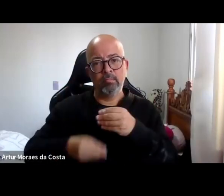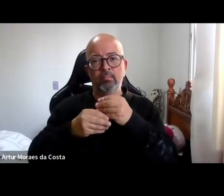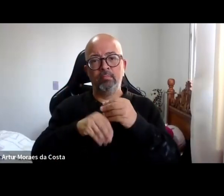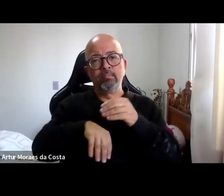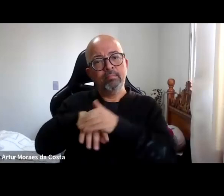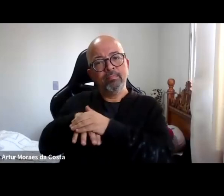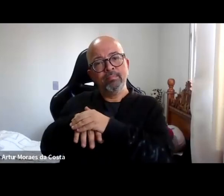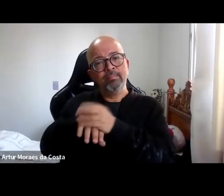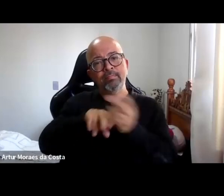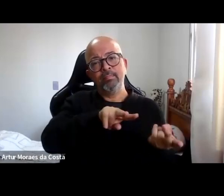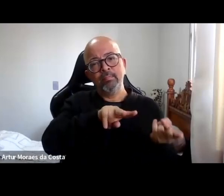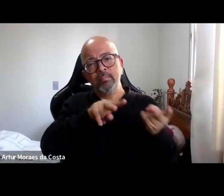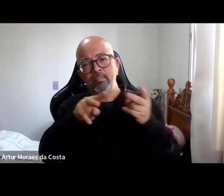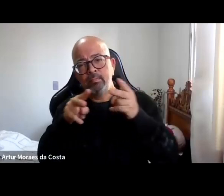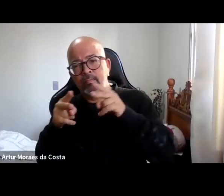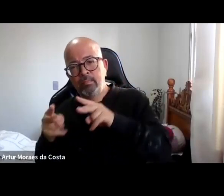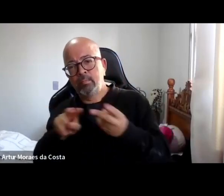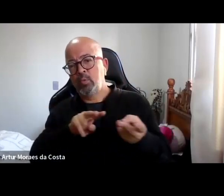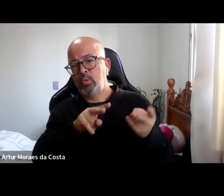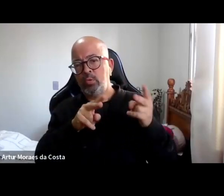interpretación para personas